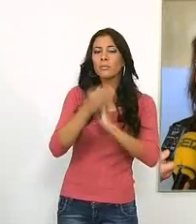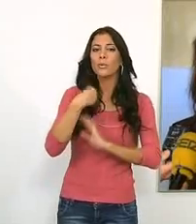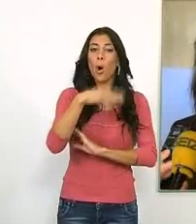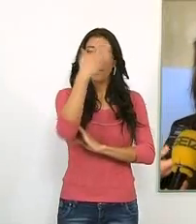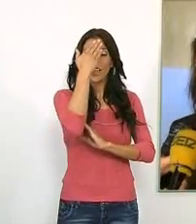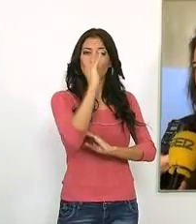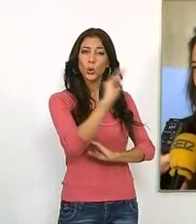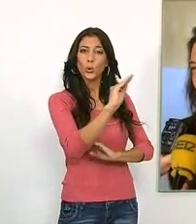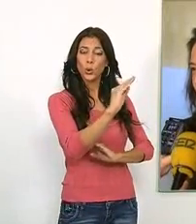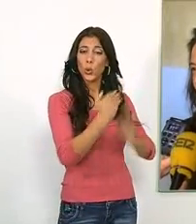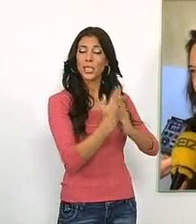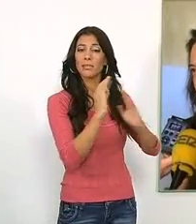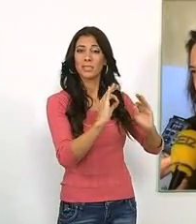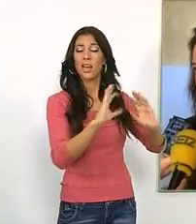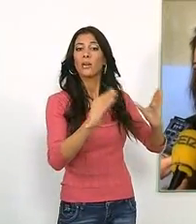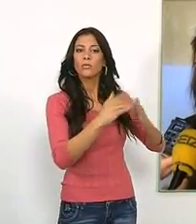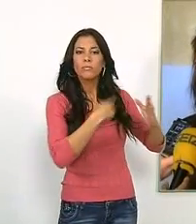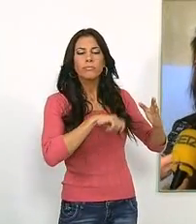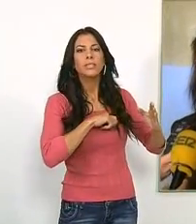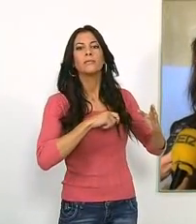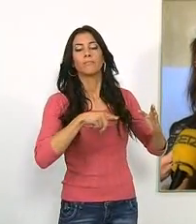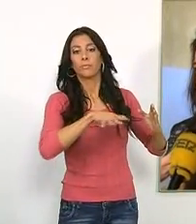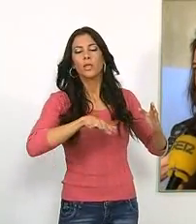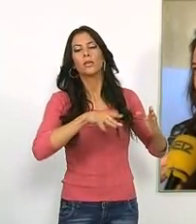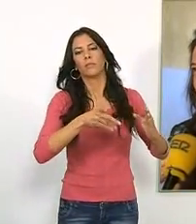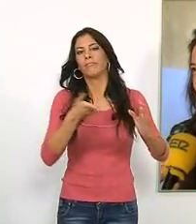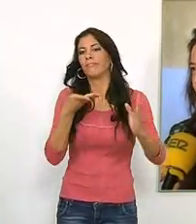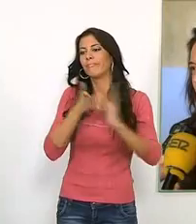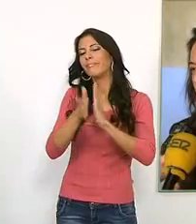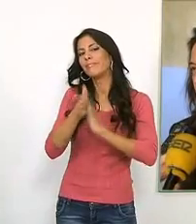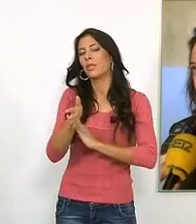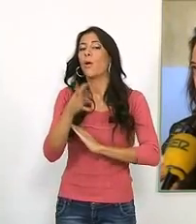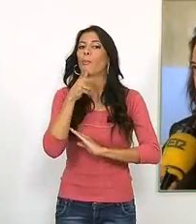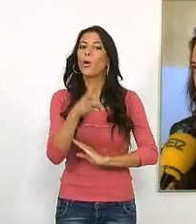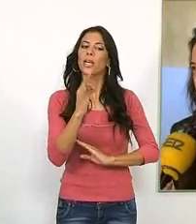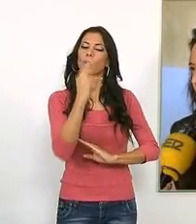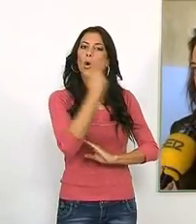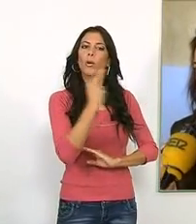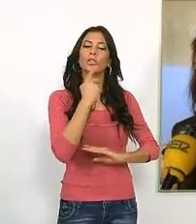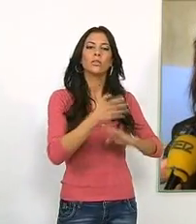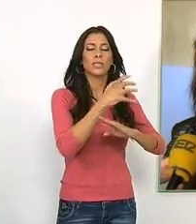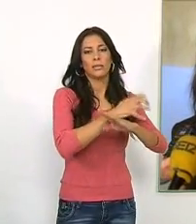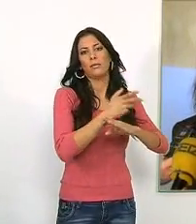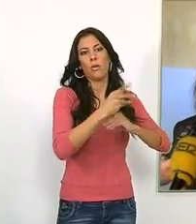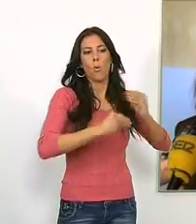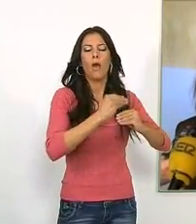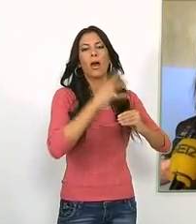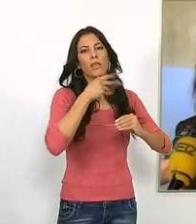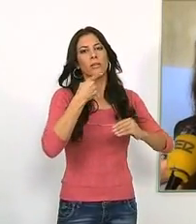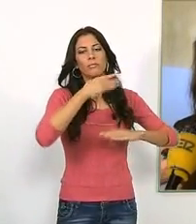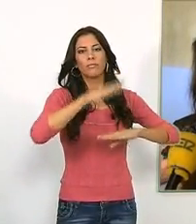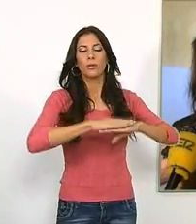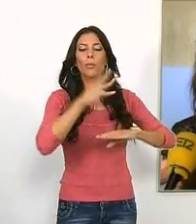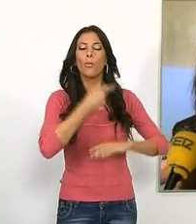patrón del cuerpo el traslado de los miembros de la policía local a este espacio que era un compromiso del gobierno para que la plantilla de la